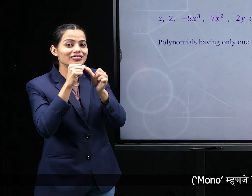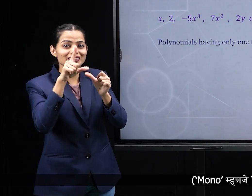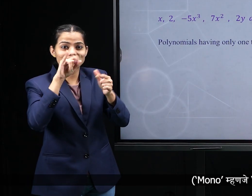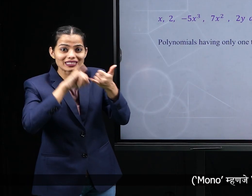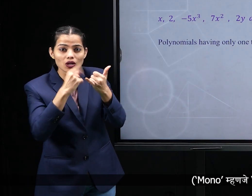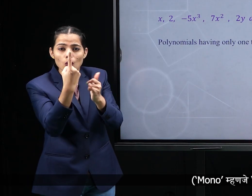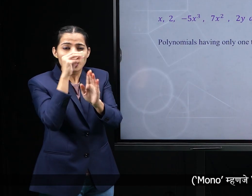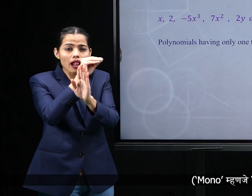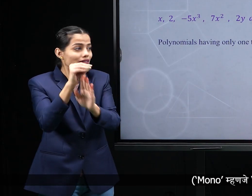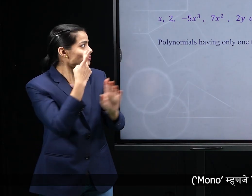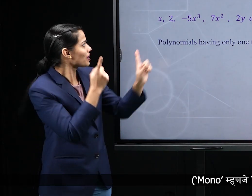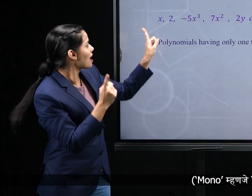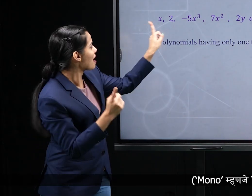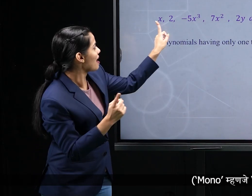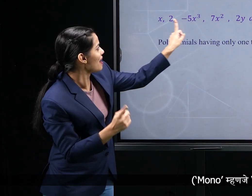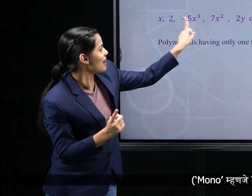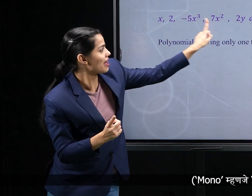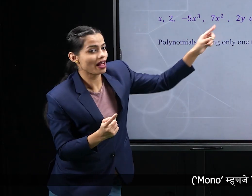मोनो म्हणजे एक.